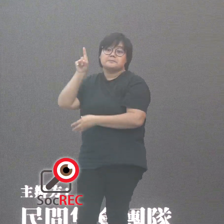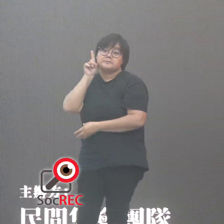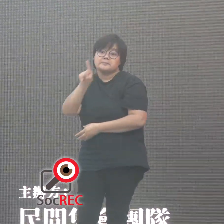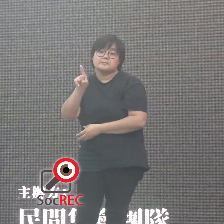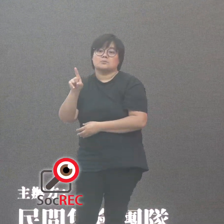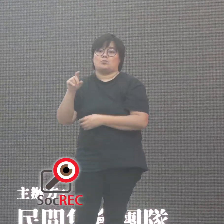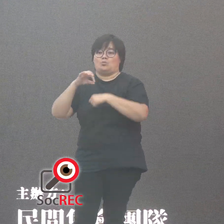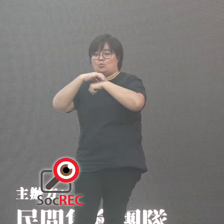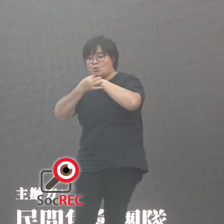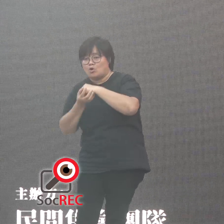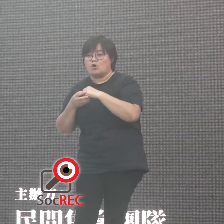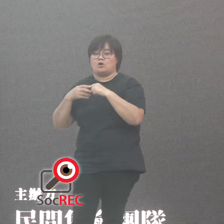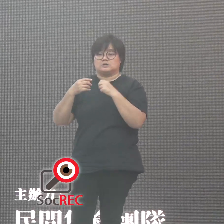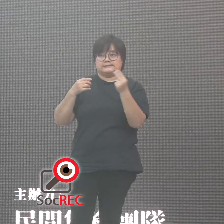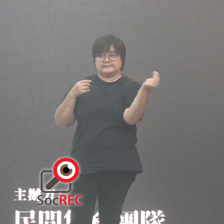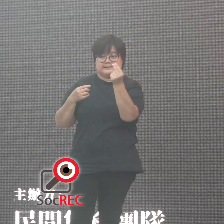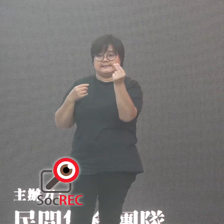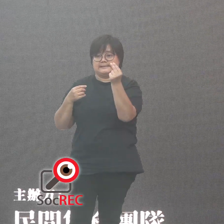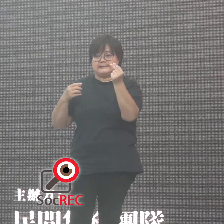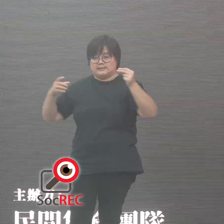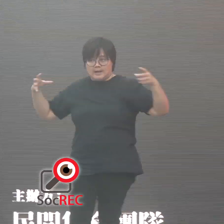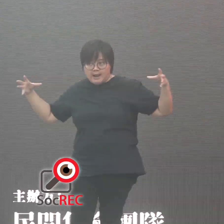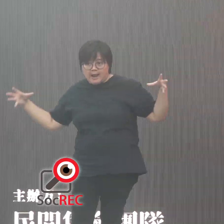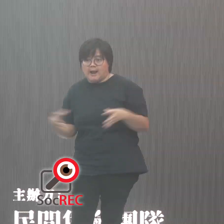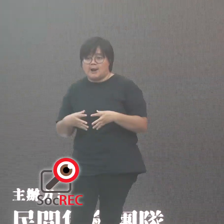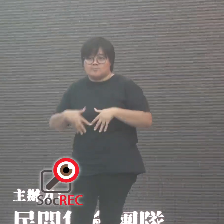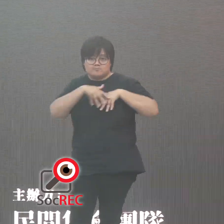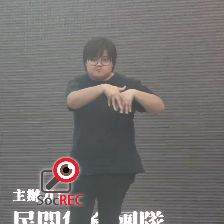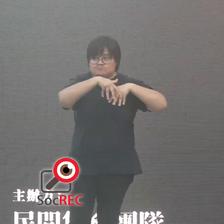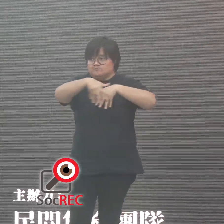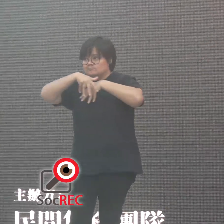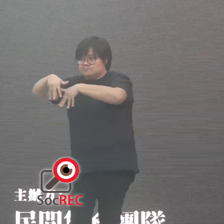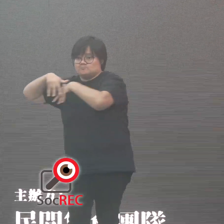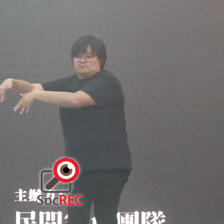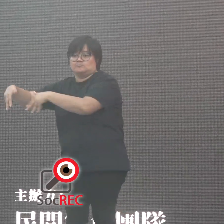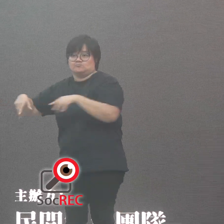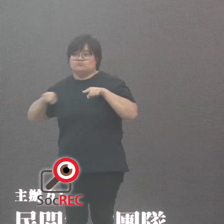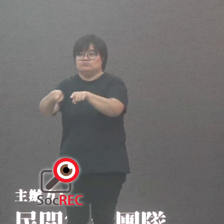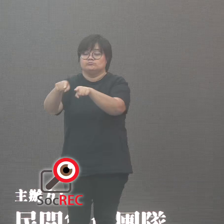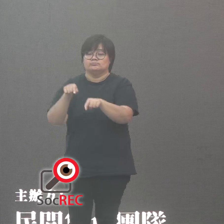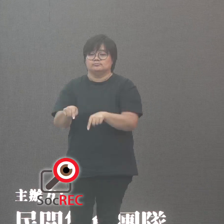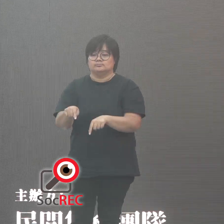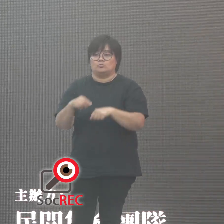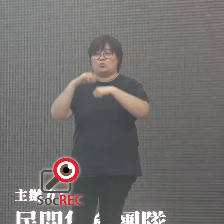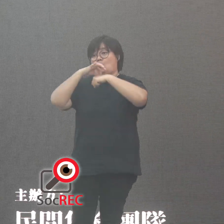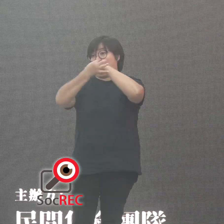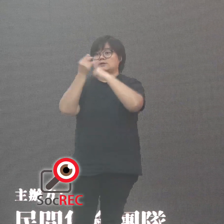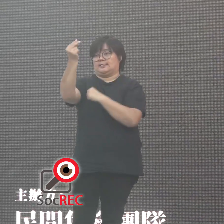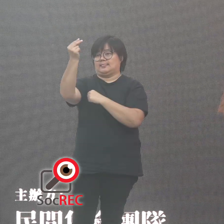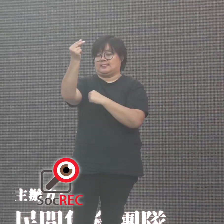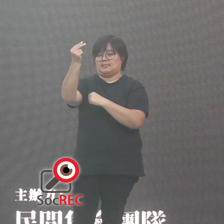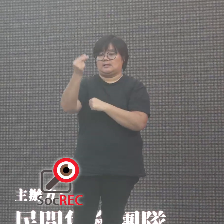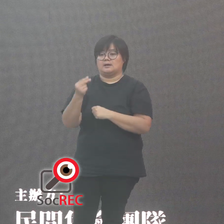噶。 So next Sunday, 7 places will protest at the same time as Hong Kong, including